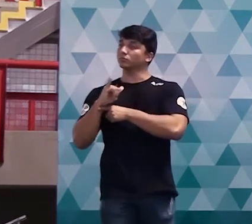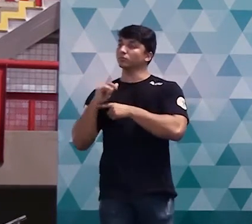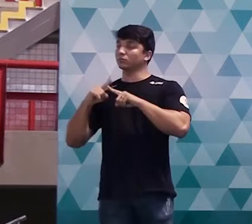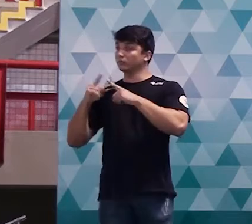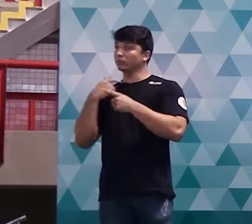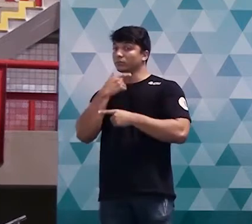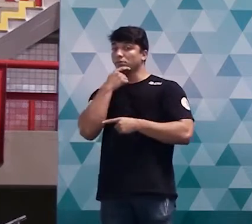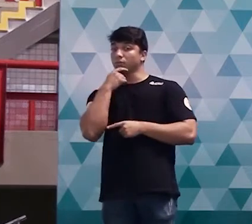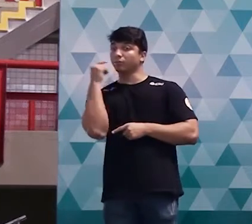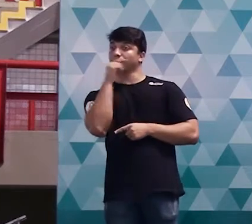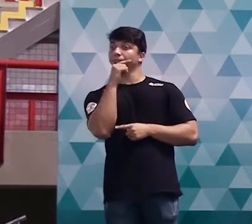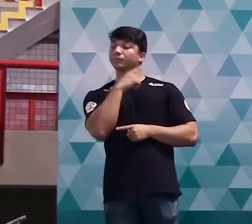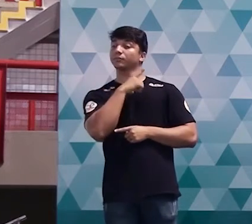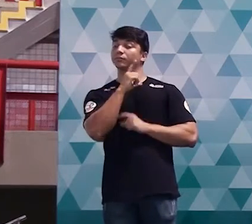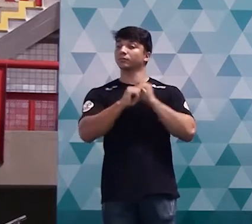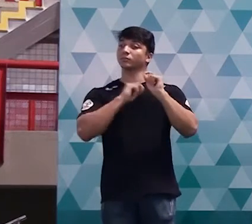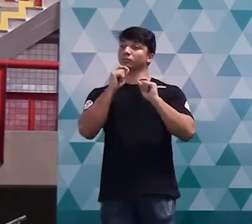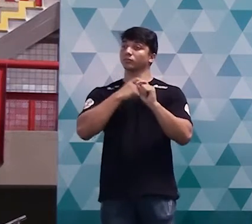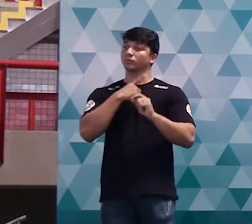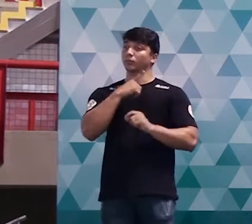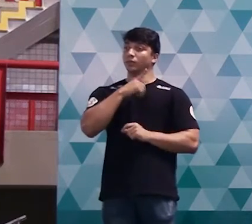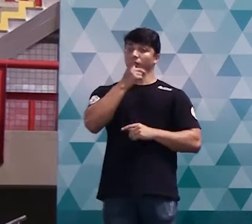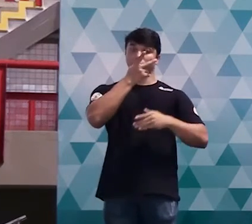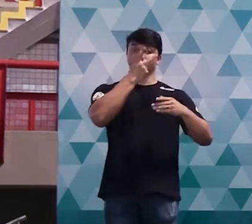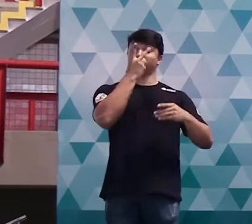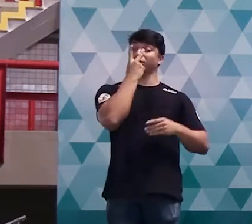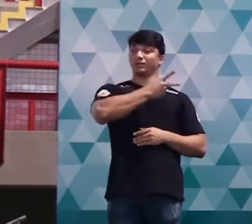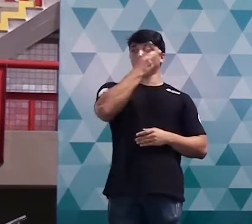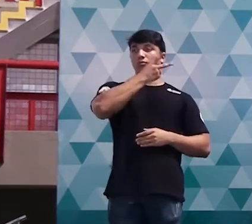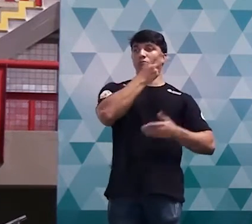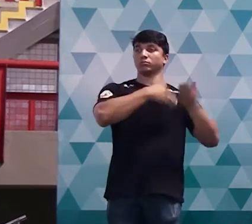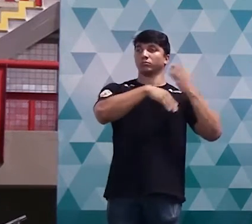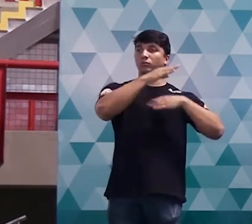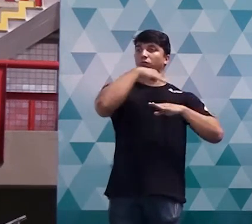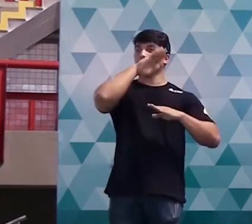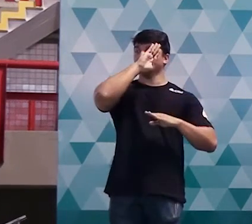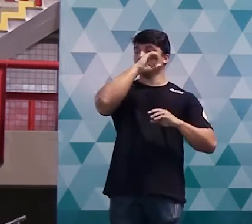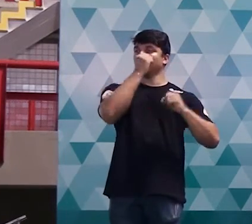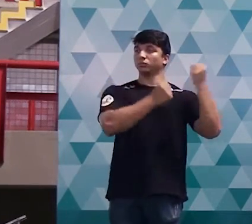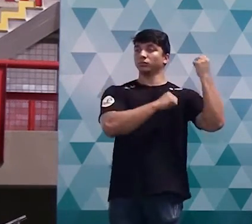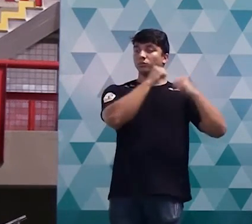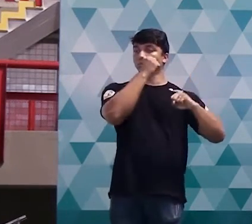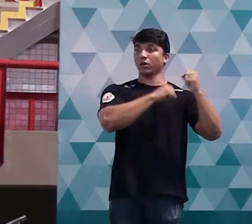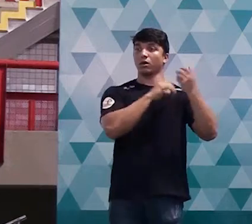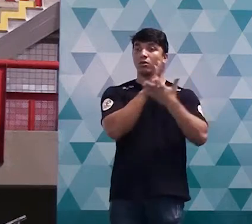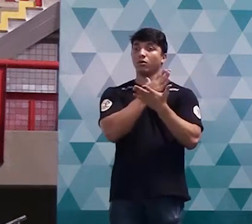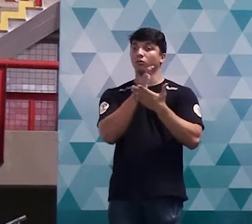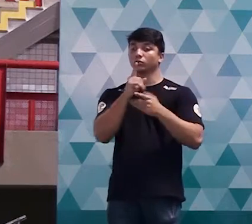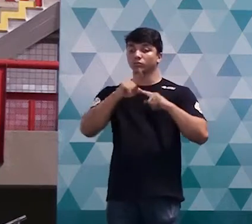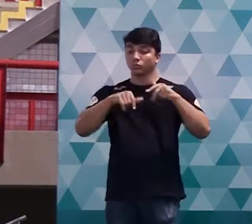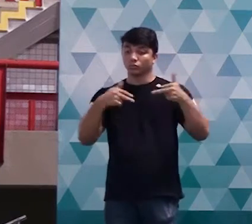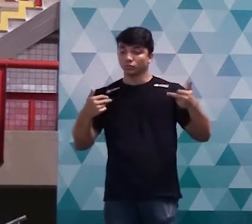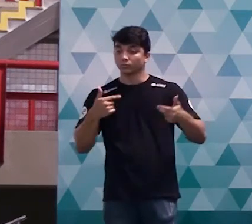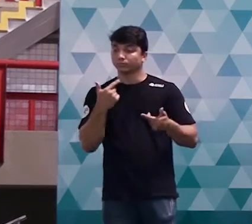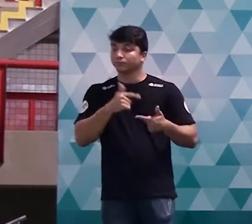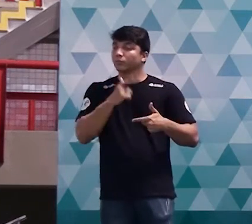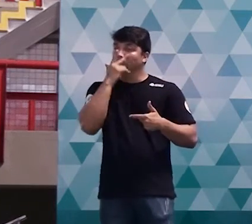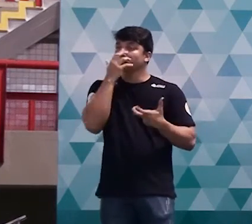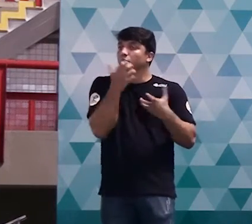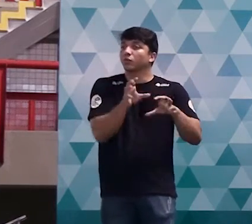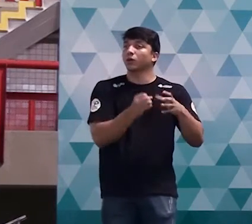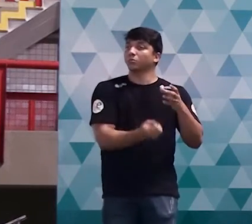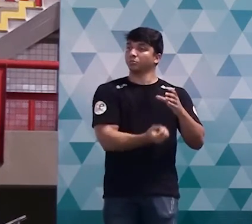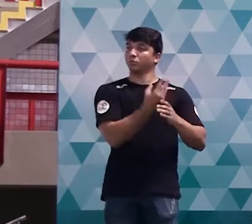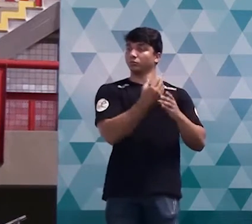que a Inglaterra, no século XIX, ela está na segunda revolução industrial. Então, alguns produtos a Inglaterra não tem mais interesse em